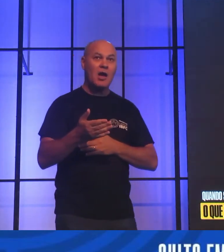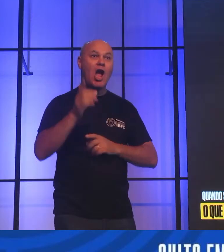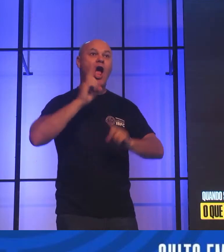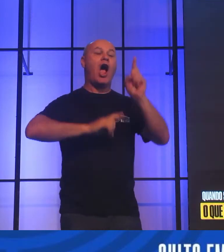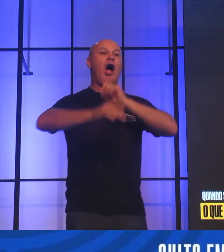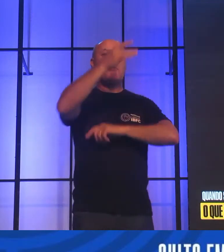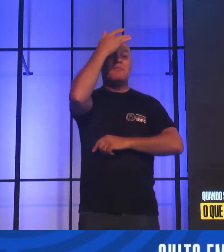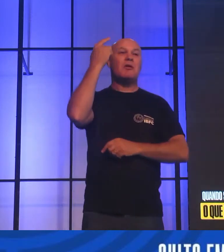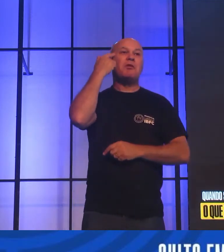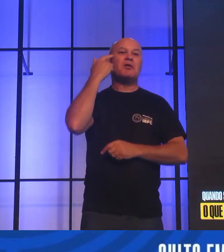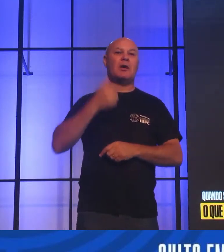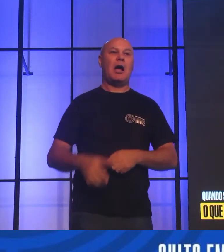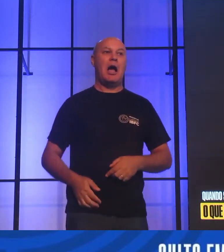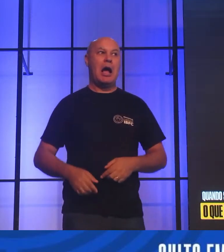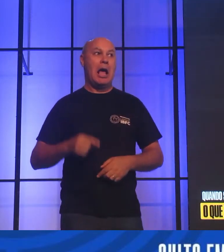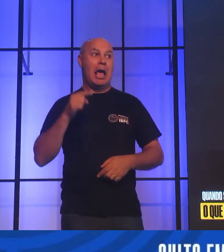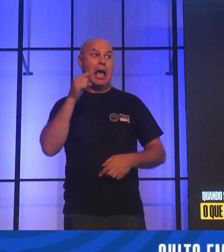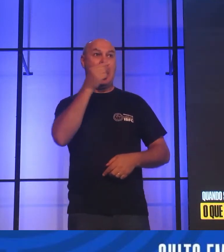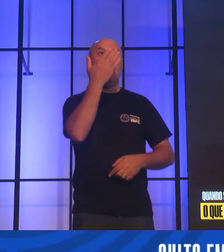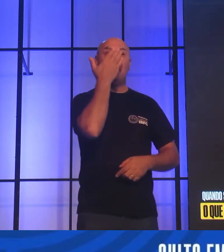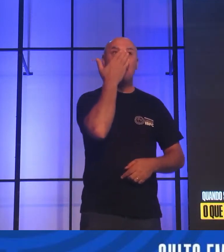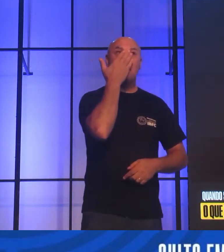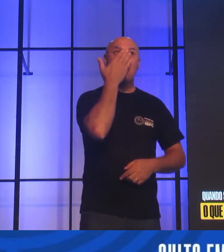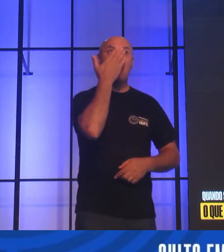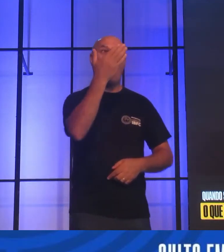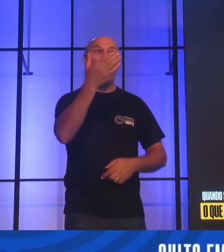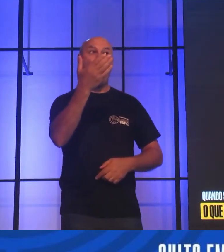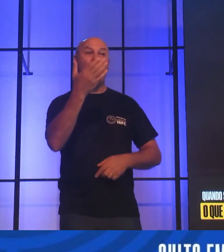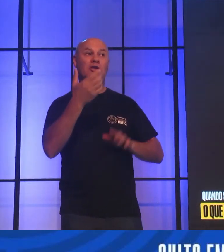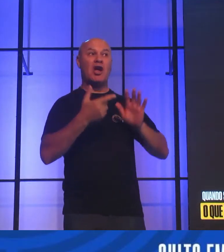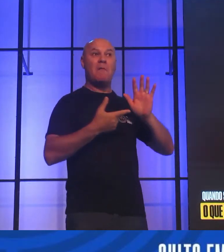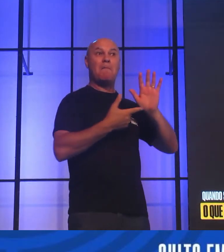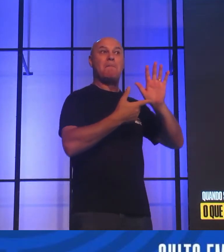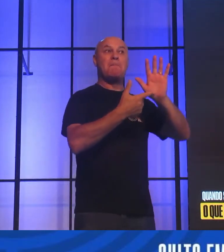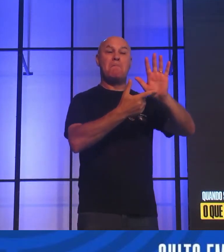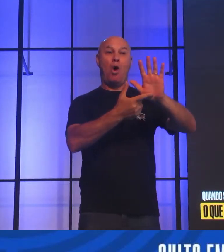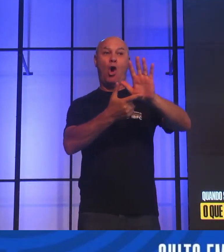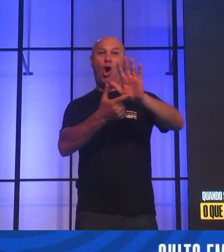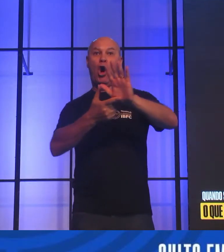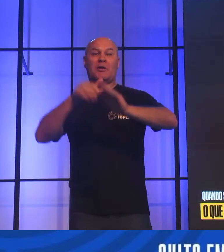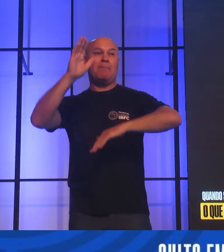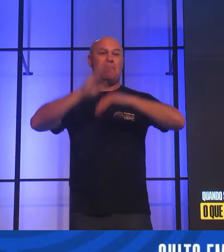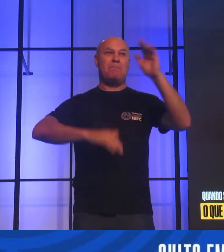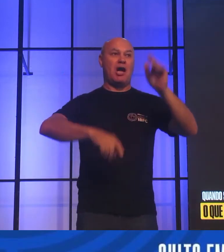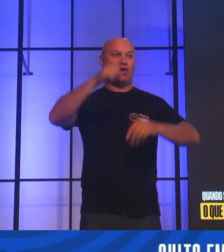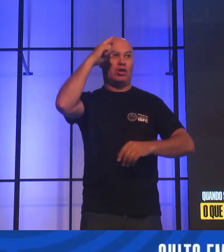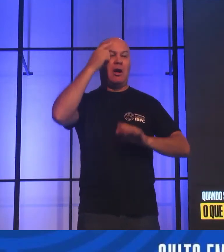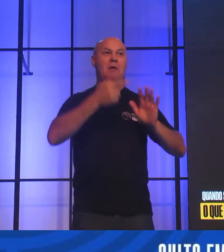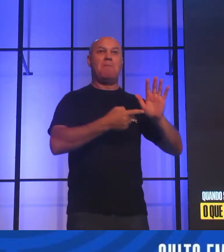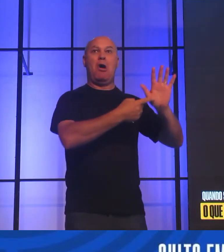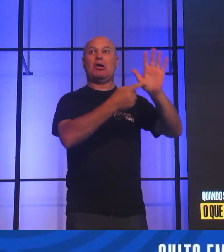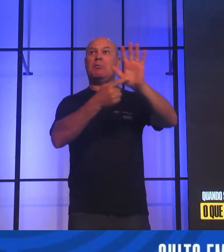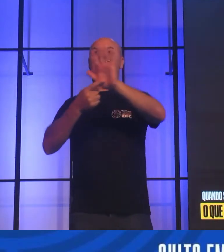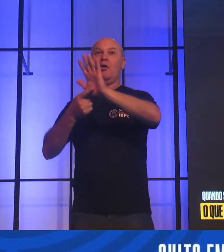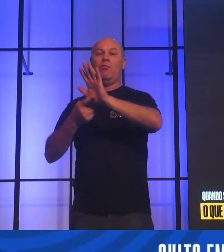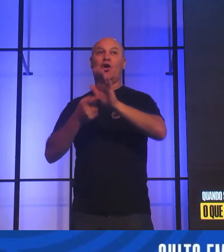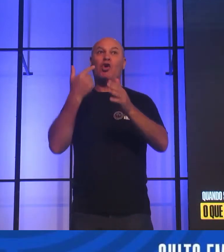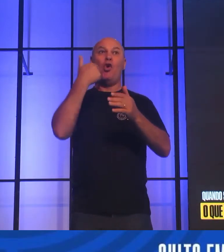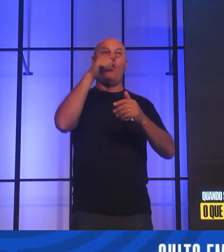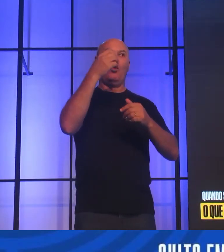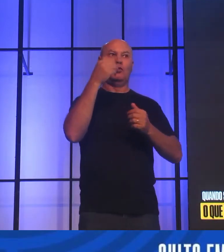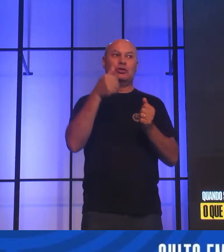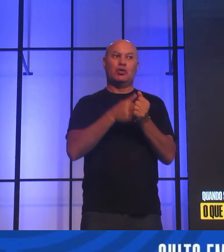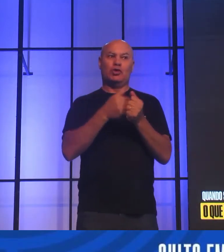e o seu problema não é o exterior. Você vai dizer isso, tu diz isso porque tu não está casado com o marido que eu